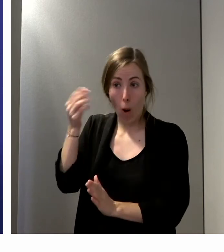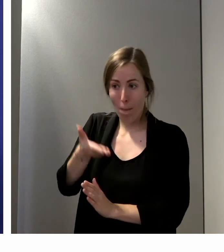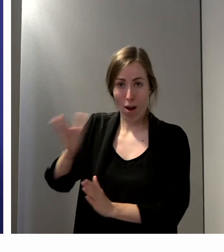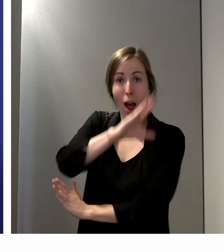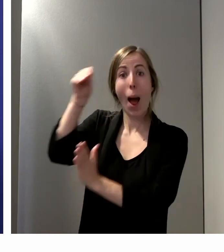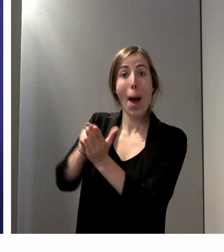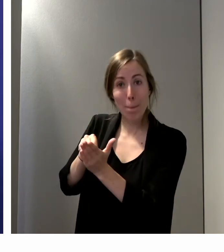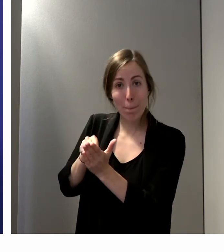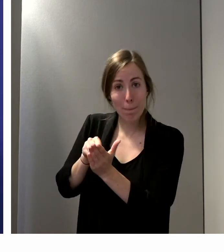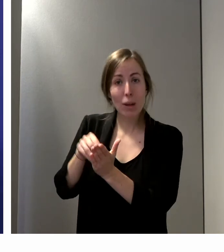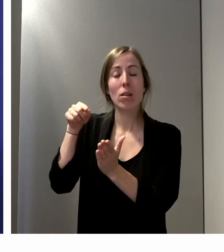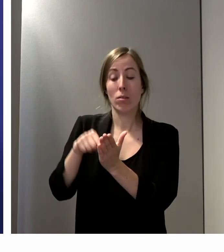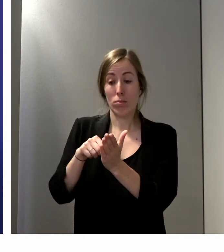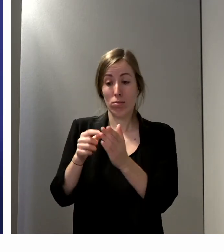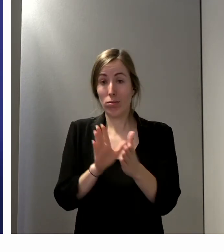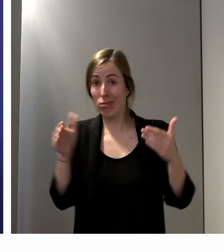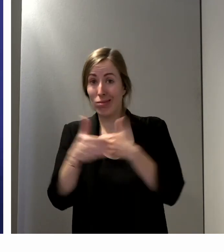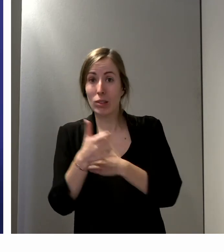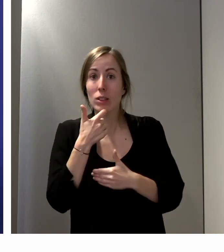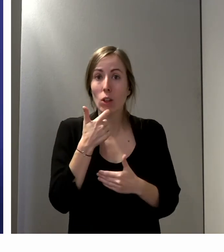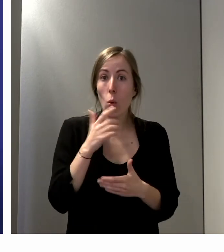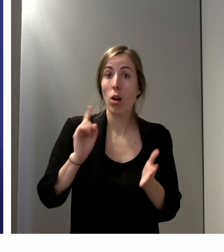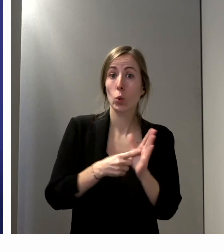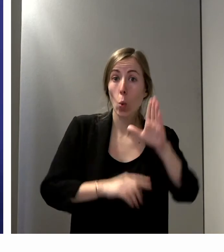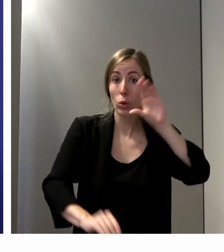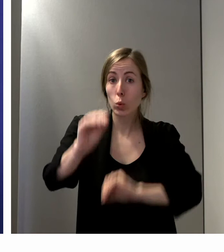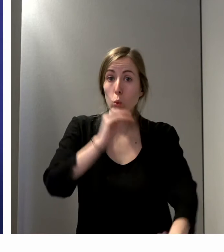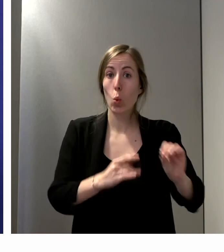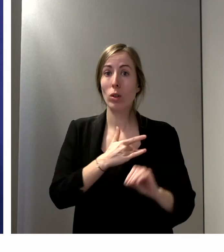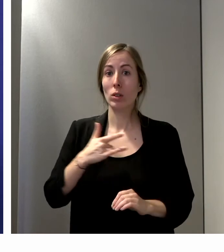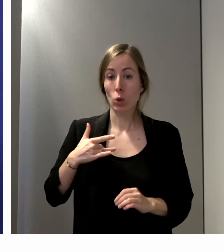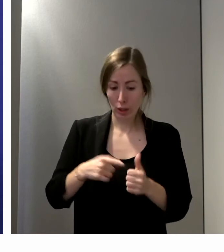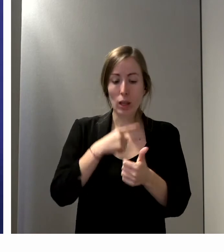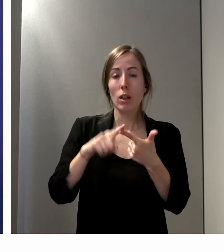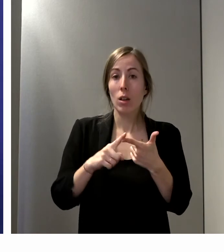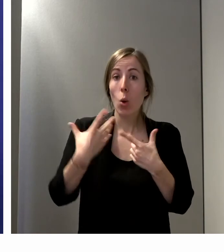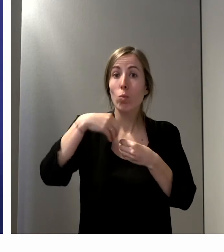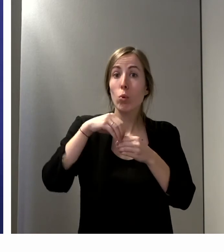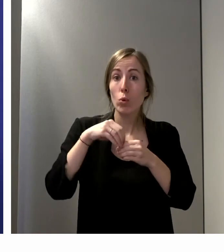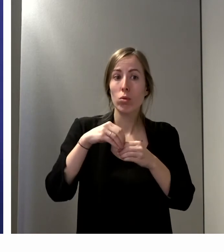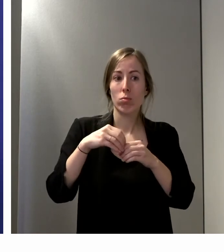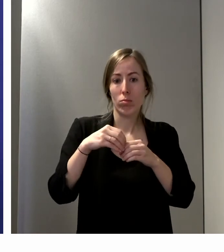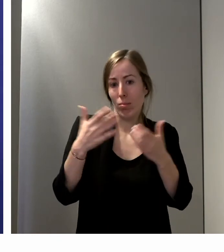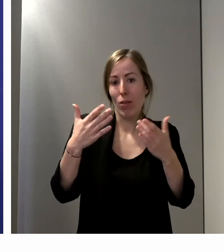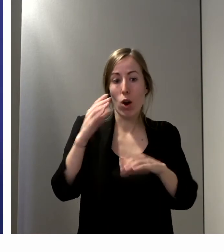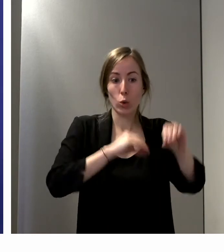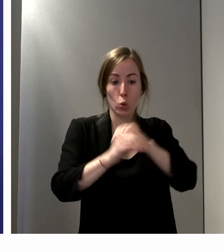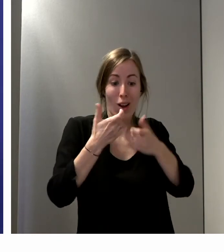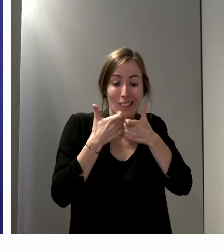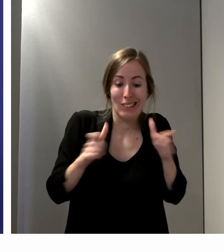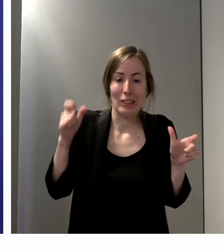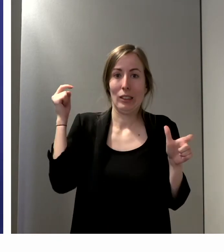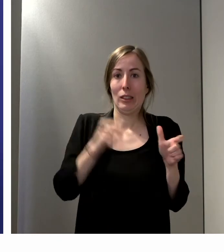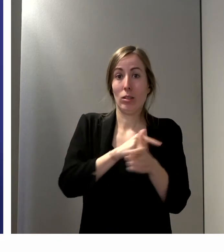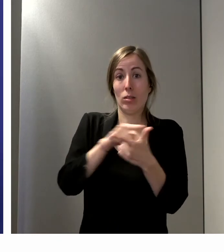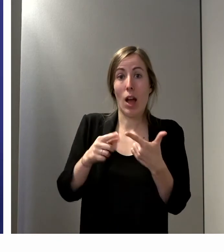confère des droits aux soins de santé sexuelle et la garantie d'accès à ces soins.